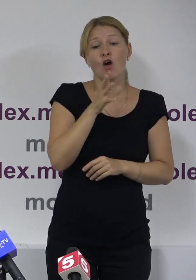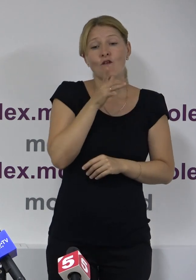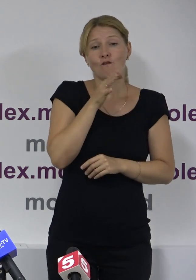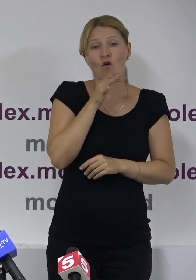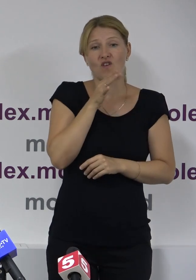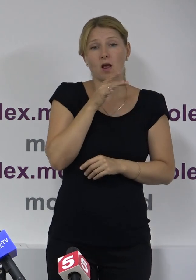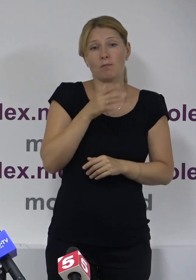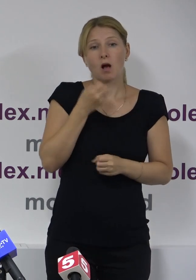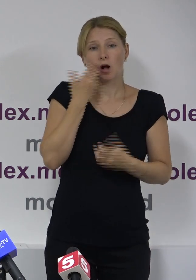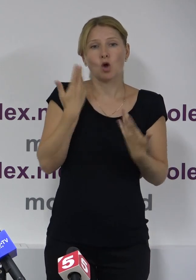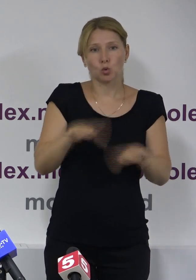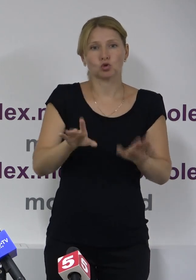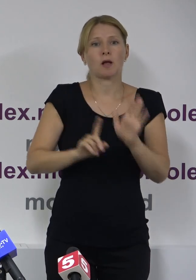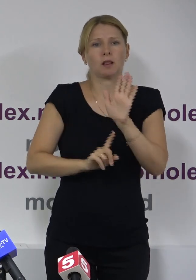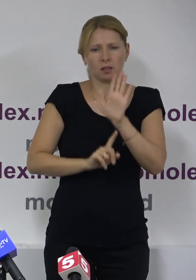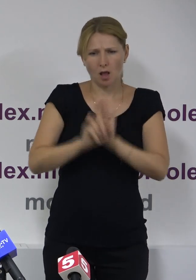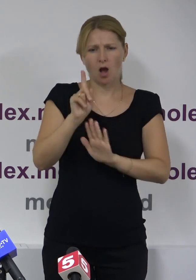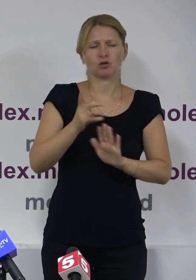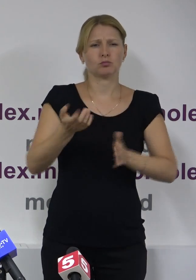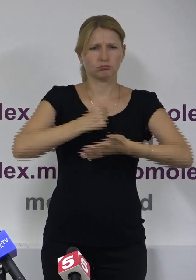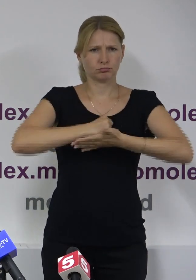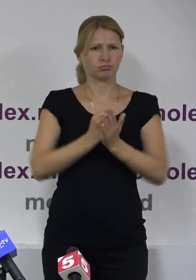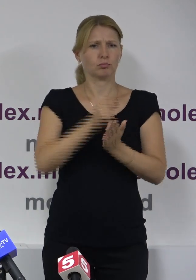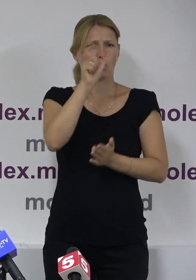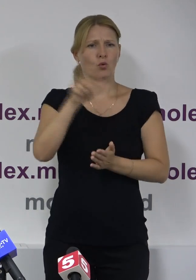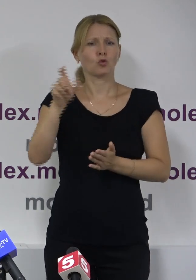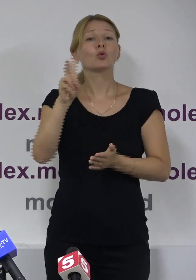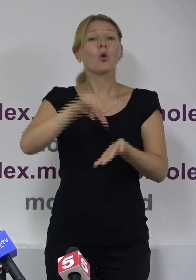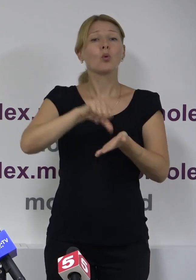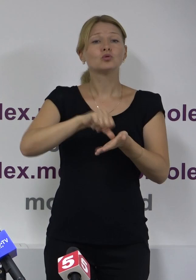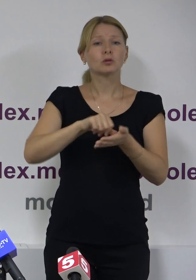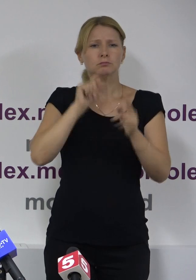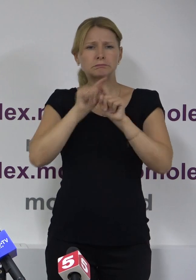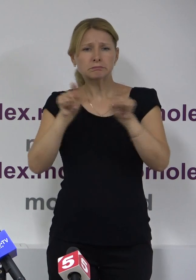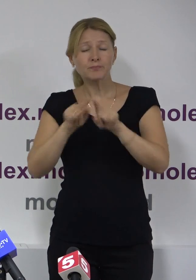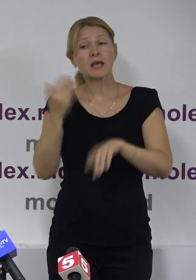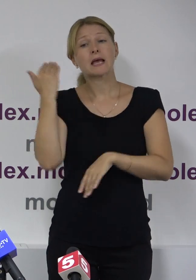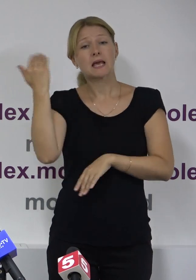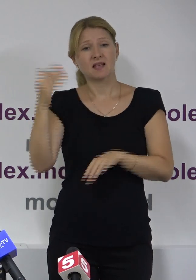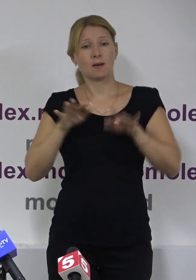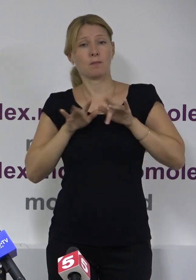în perioada când începe desemnarea concurenților electorali, activitatea